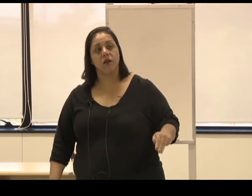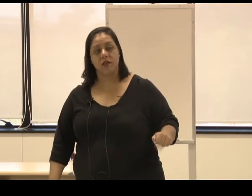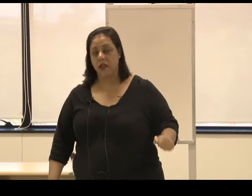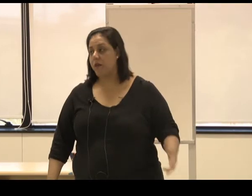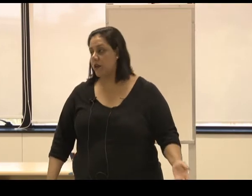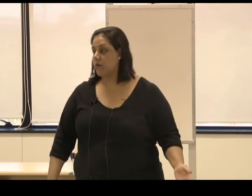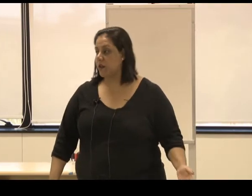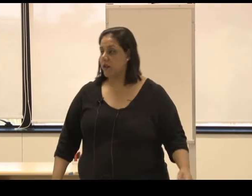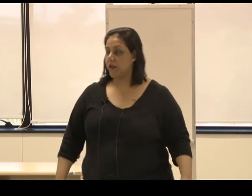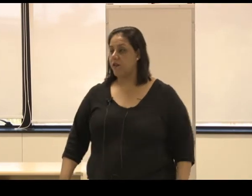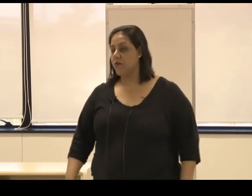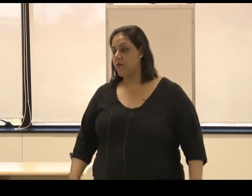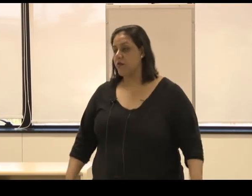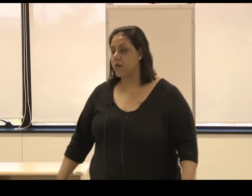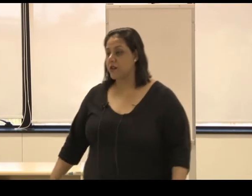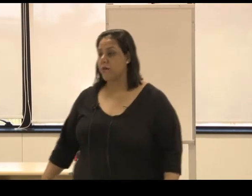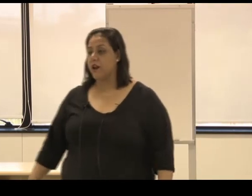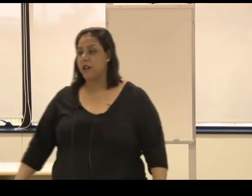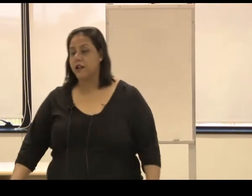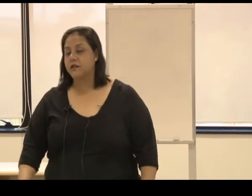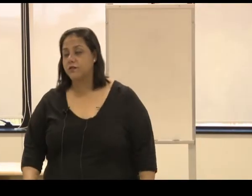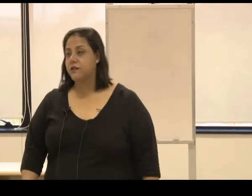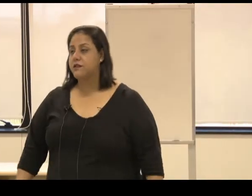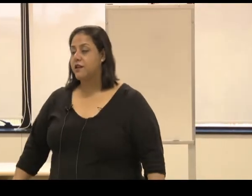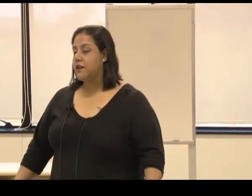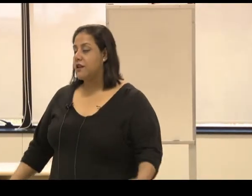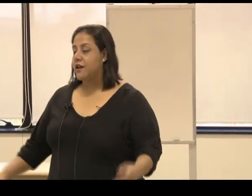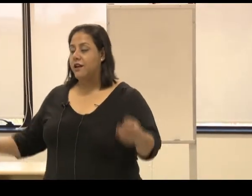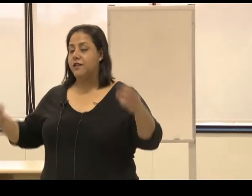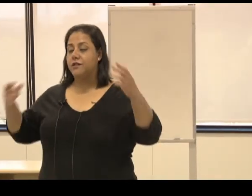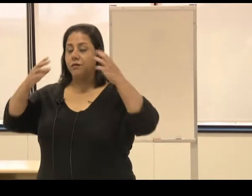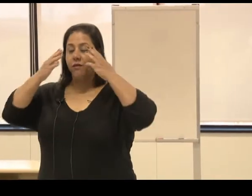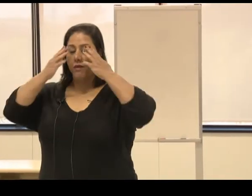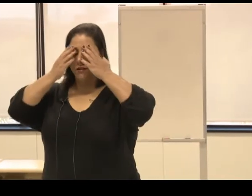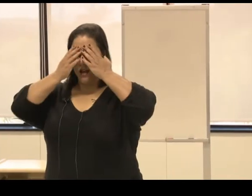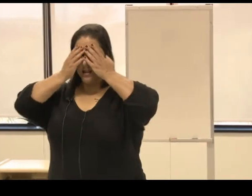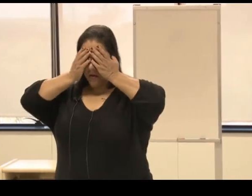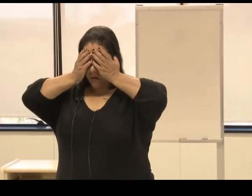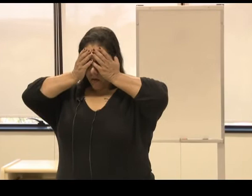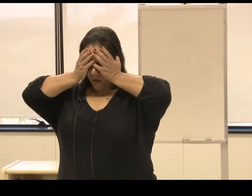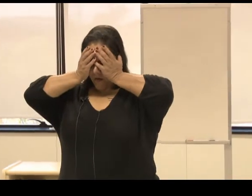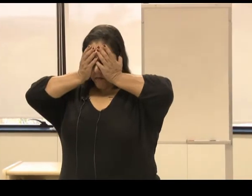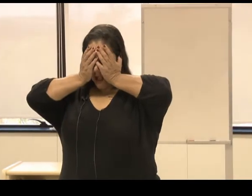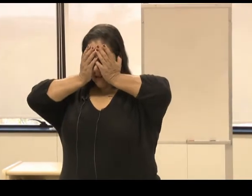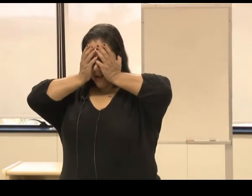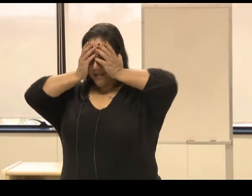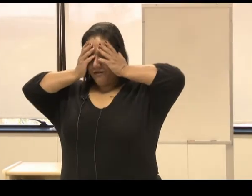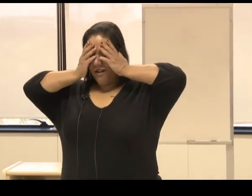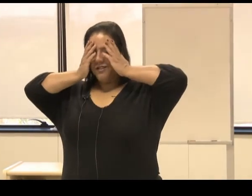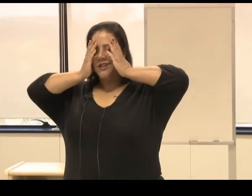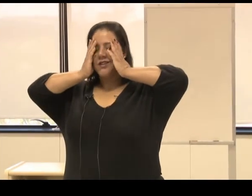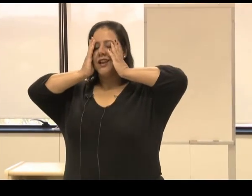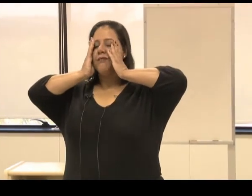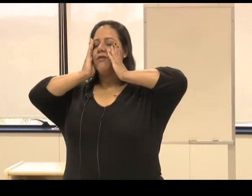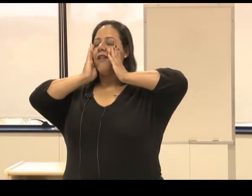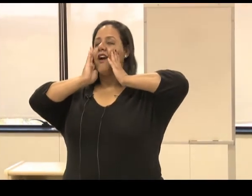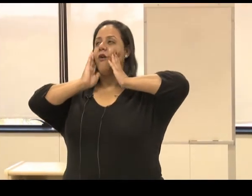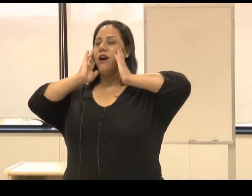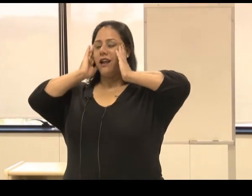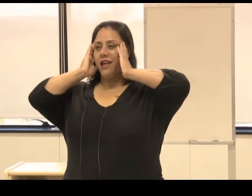Tem mesmo, né? Eu já trabalhei lá 3 vezes. Na semana passada, quando passo ainda, eu falo, gente, ali do lado da Coca, né?